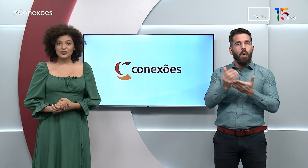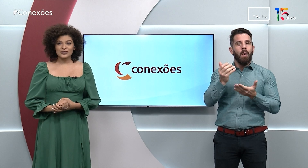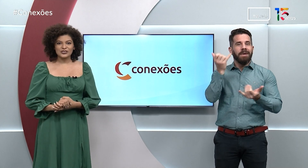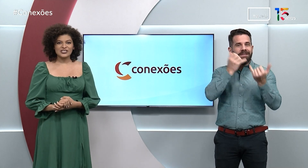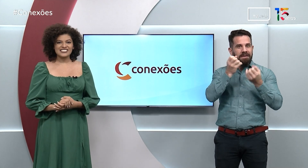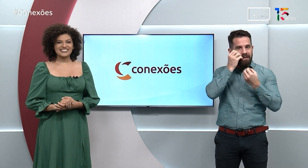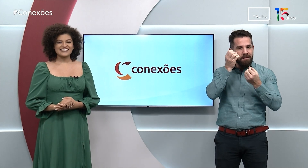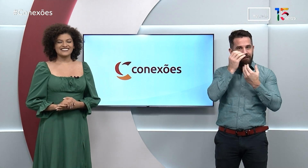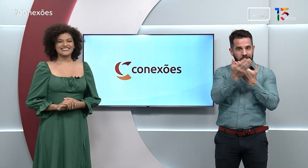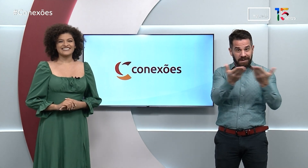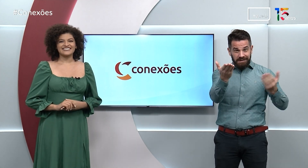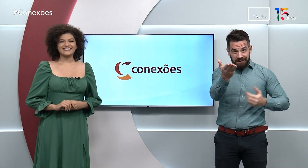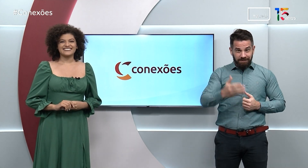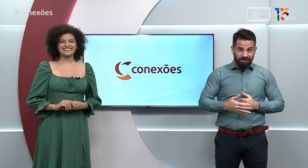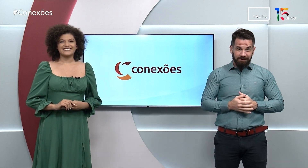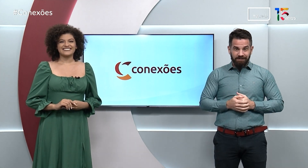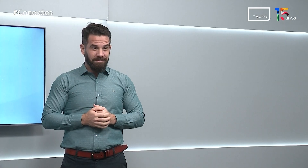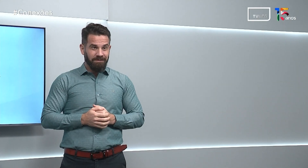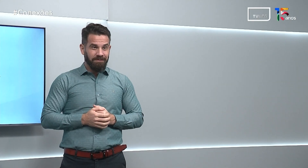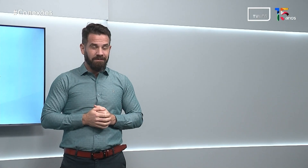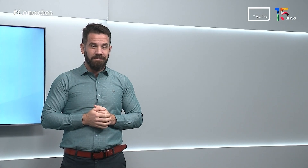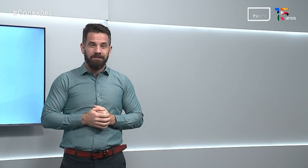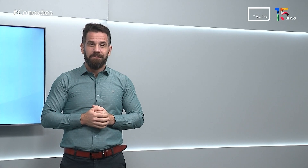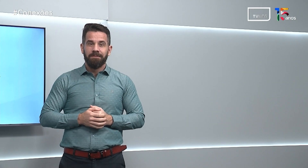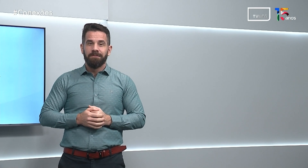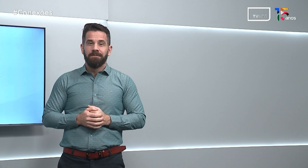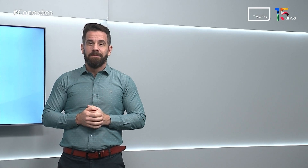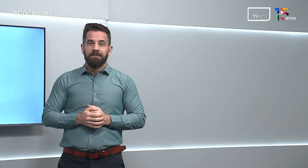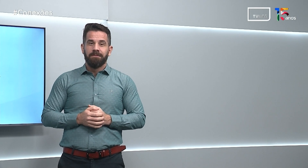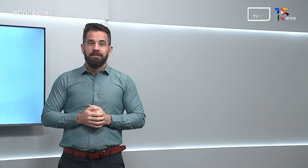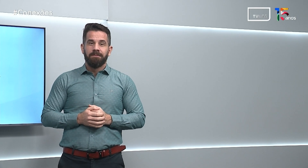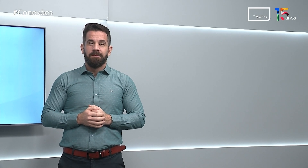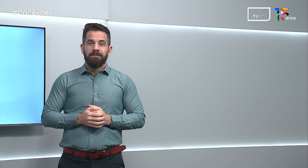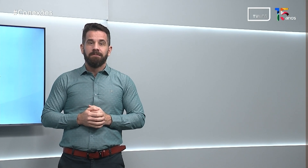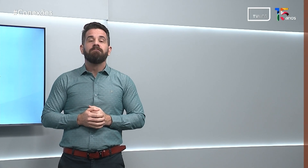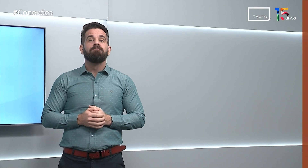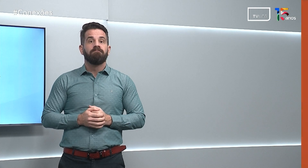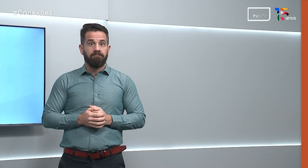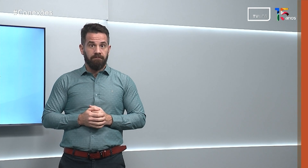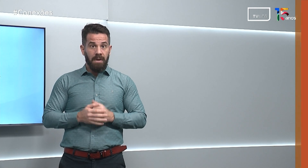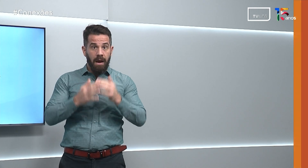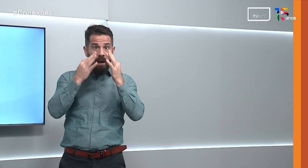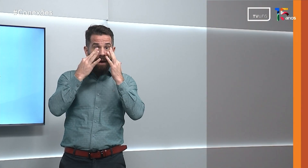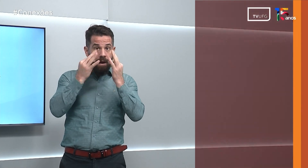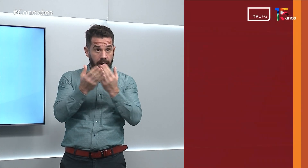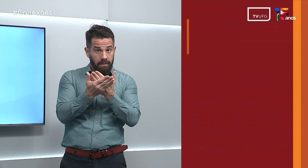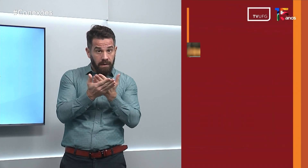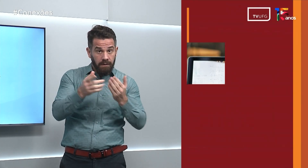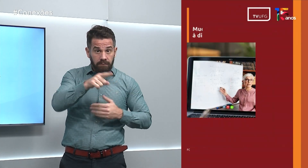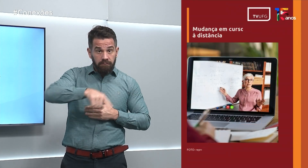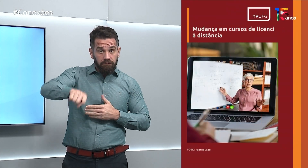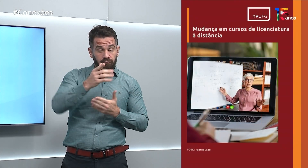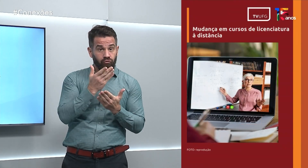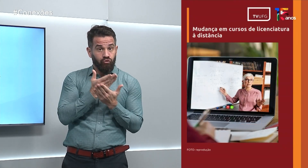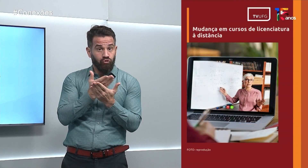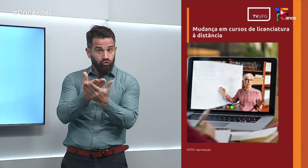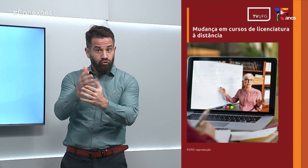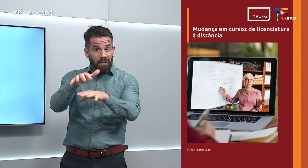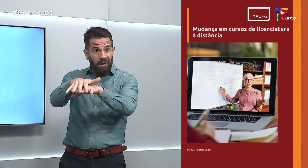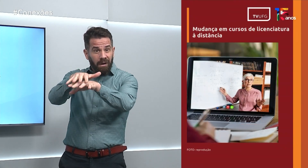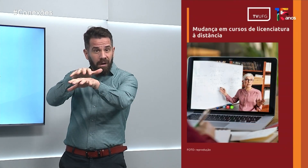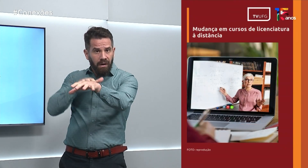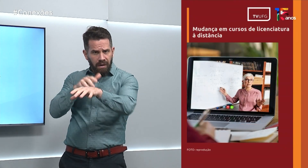pele clara, tenho olhos castanhos, meus cabelos são castanhos cacheados na altura dos ombros. Já o Diego se descreve como um